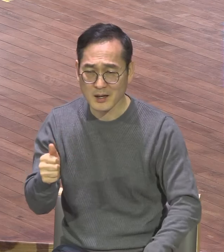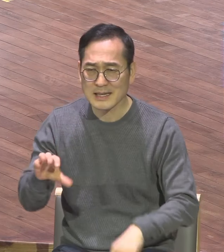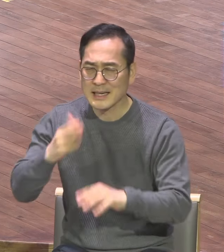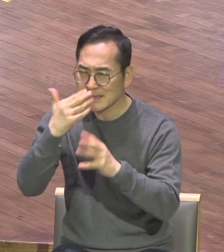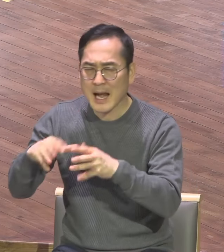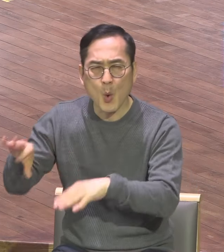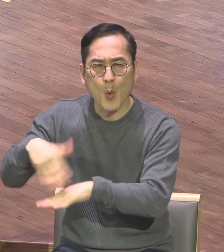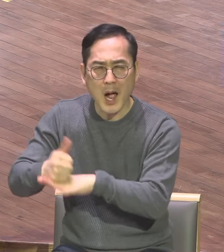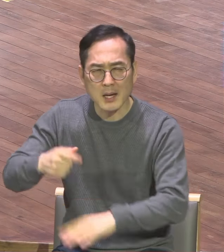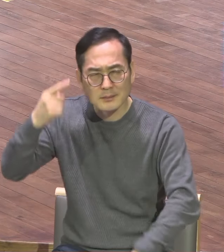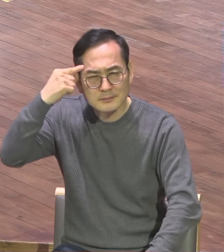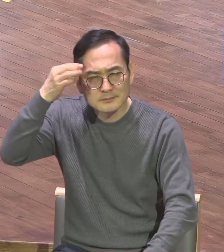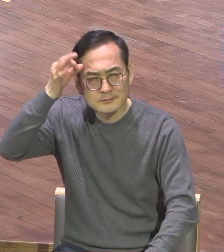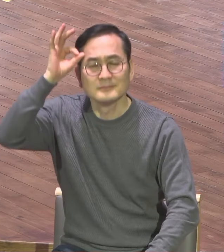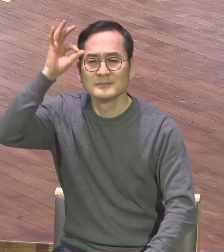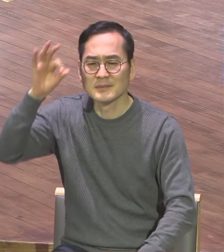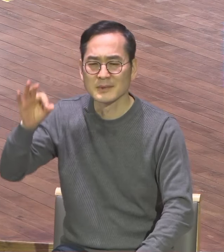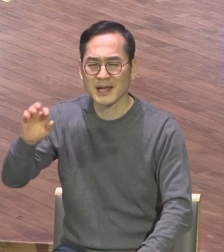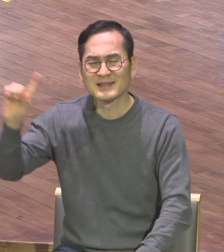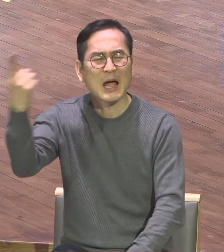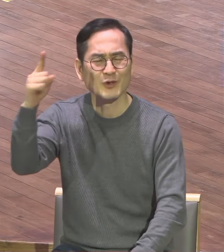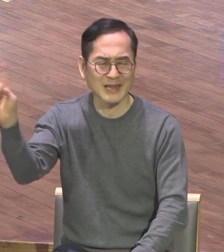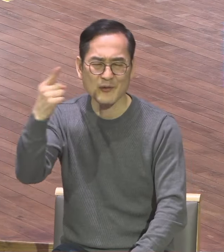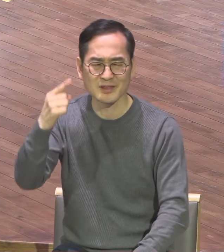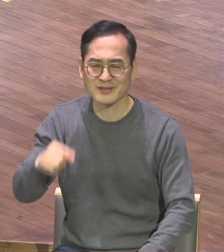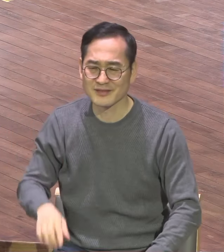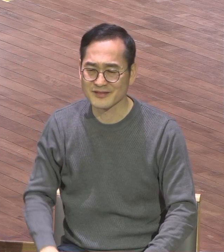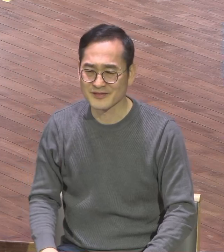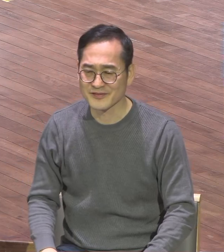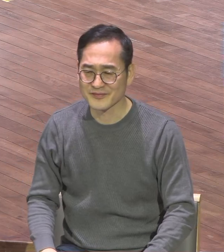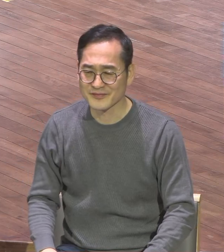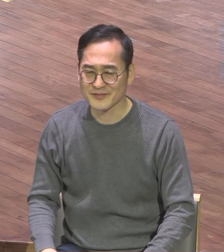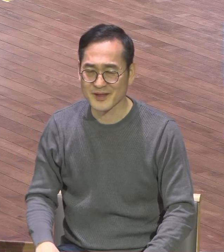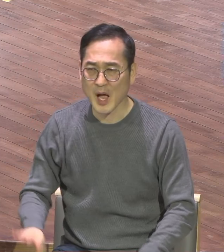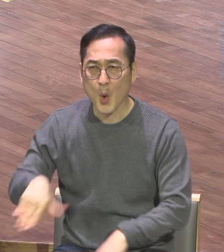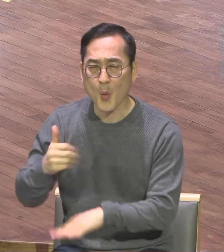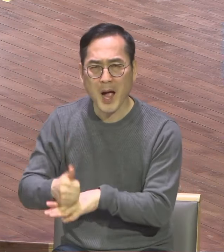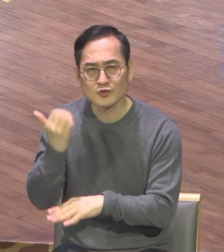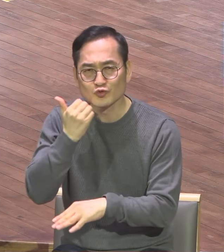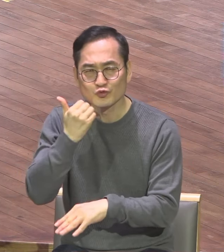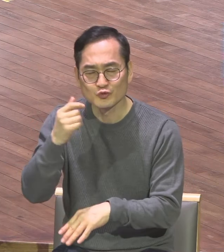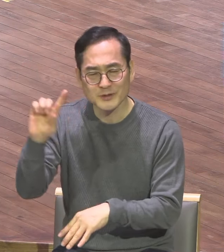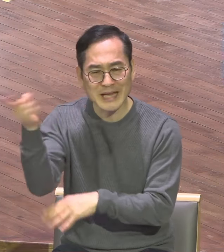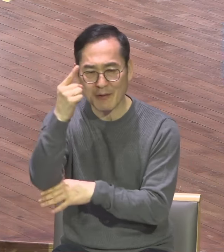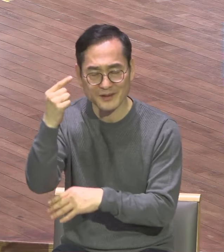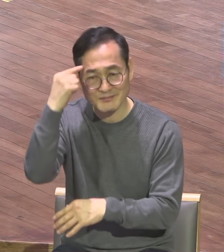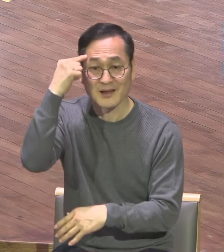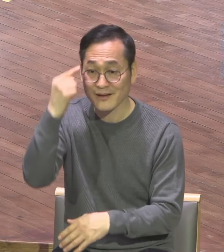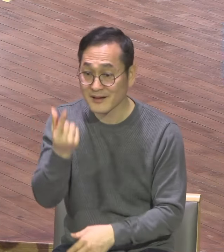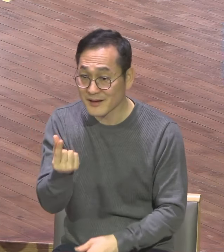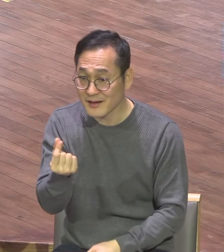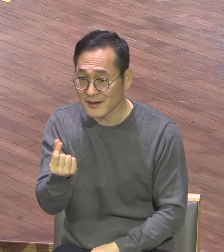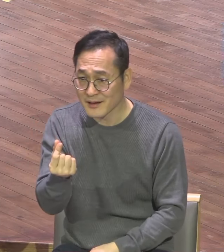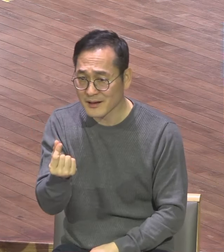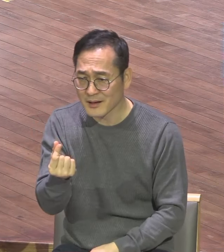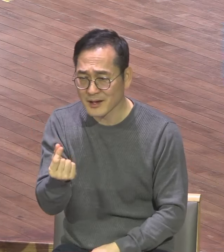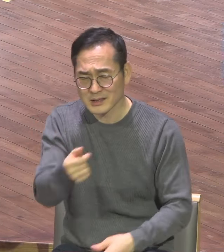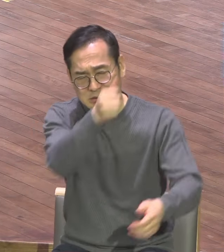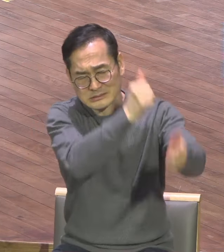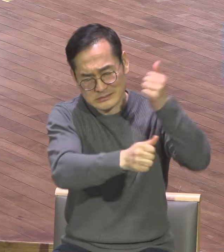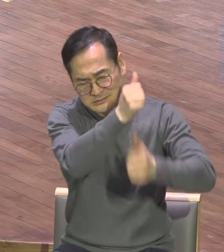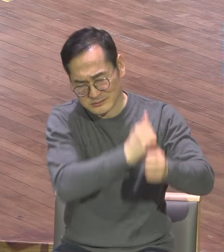다윗입니다. 대표적인 왕으로 자리매김을 다 그렇게 했습니다. 지금도 수천 년이 지난 지금도